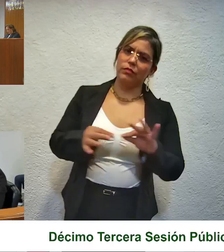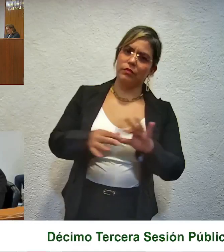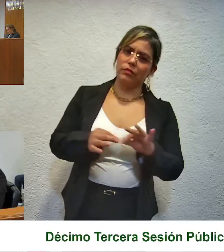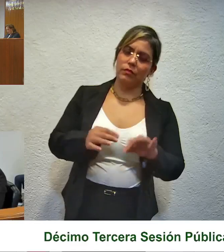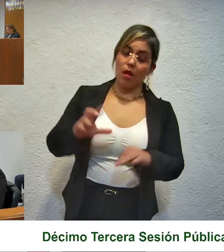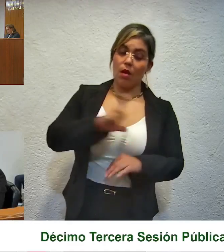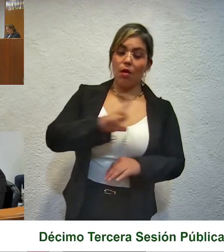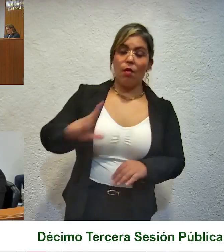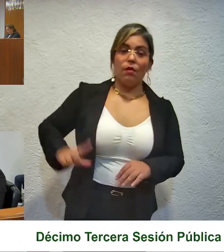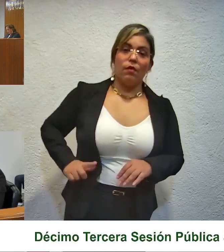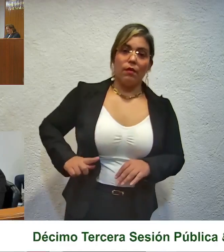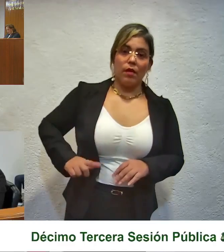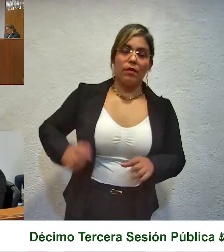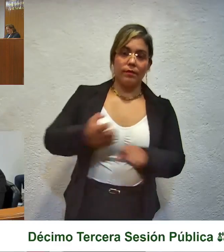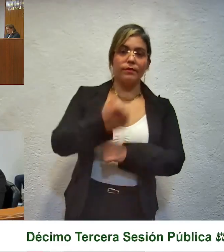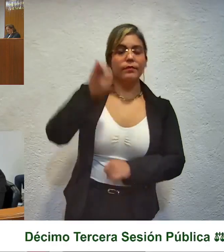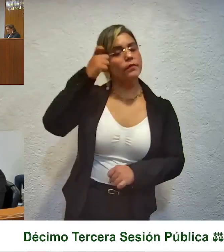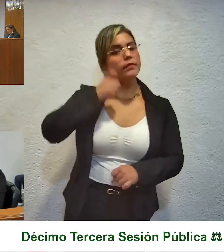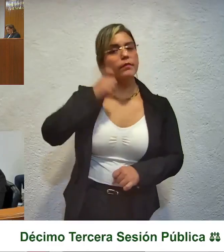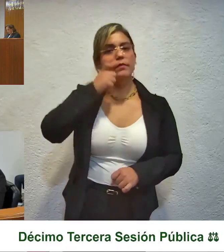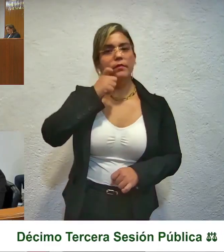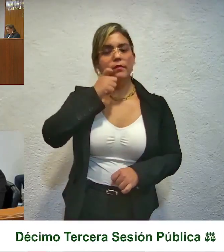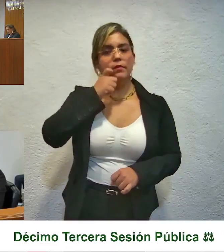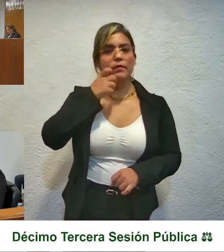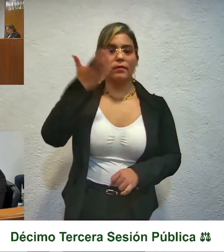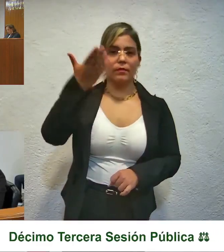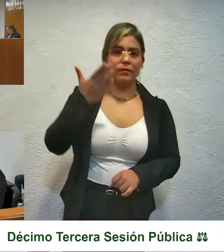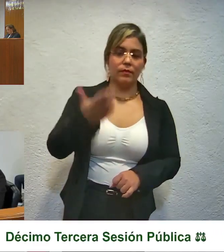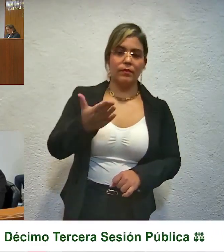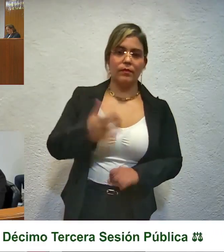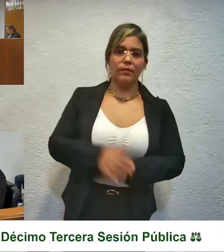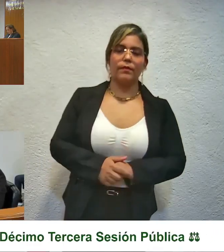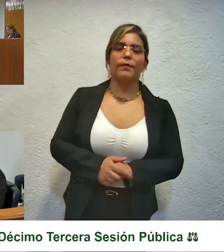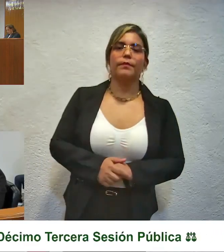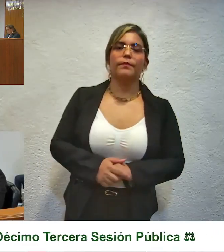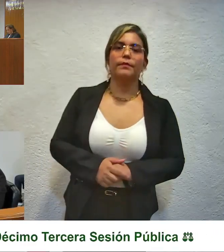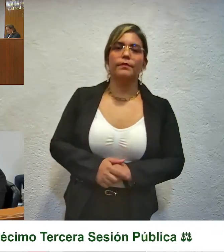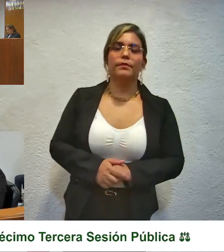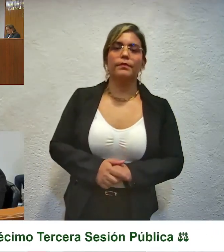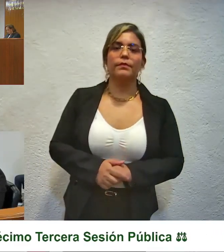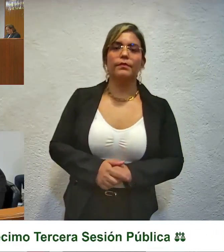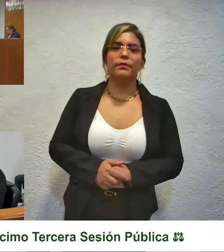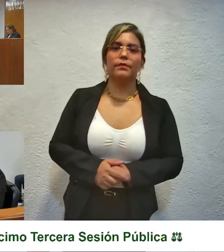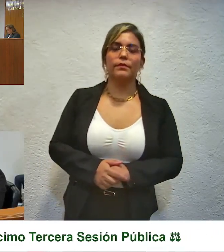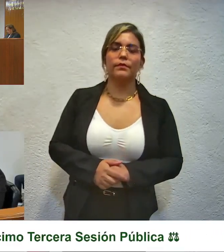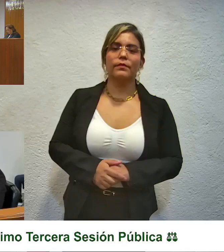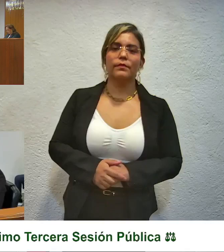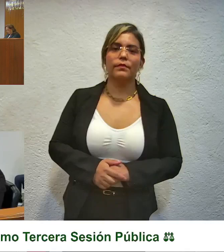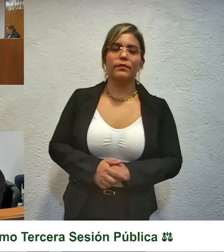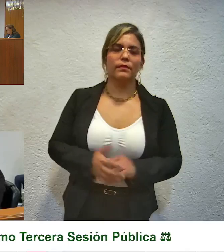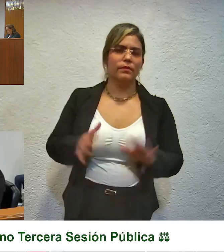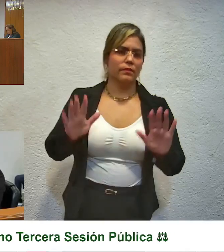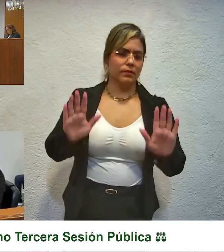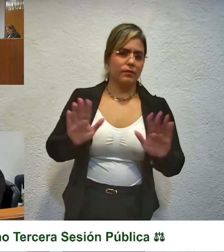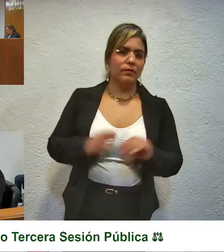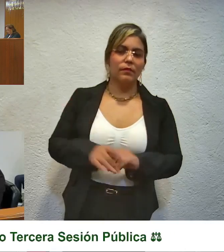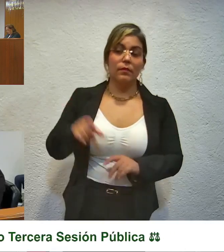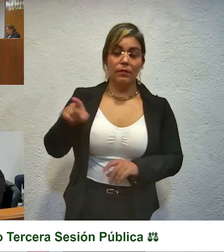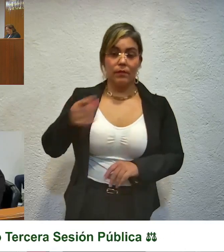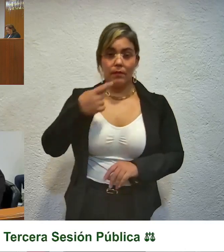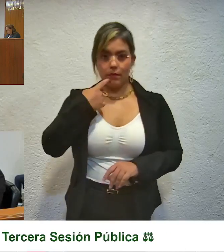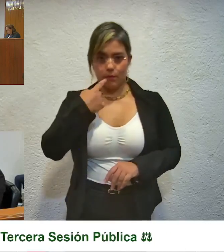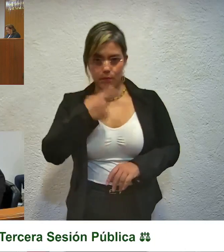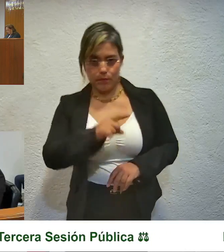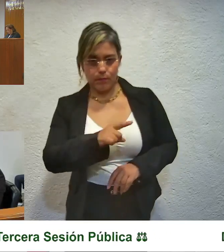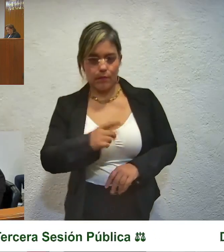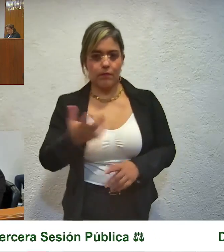del estado de Guerrero, encabezado por la ciudadana Dato Protegido. A juicio de la parte denunciante, las